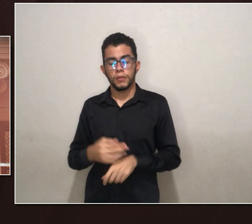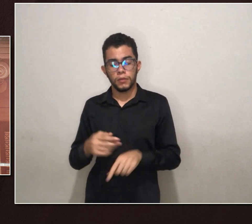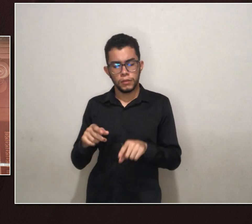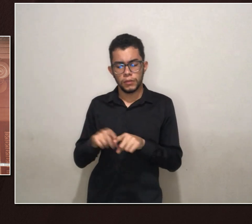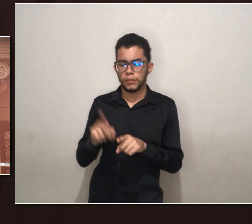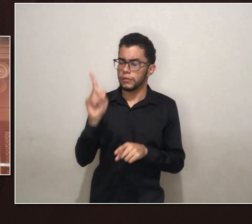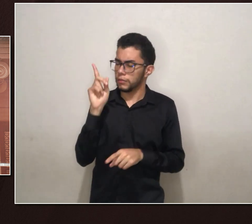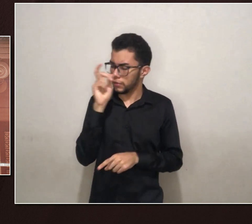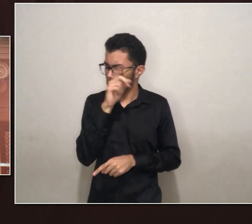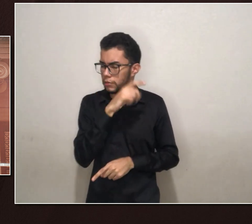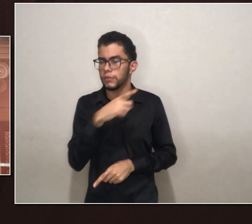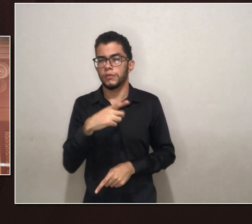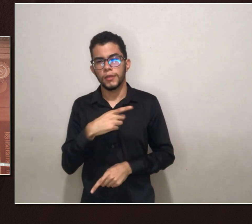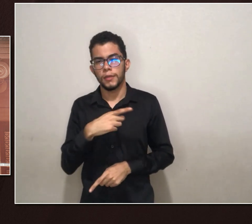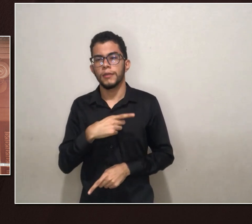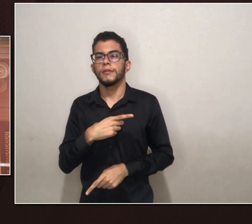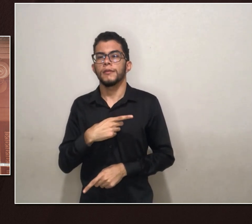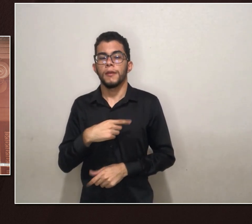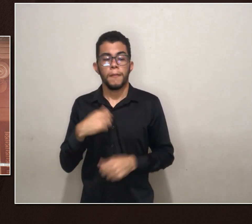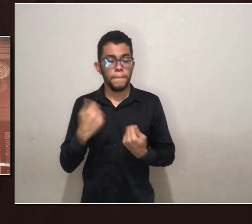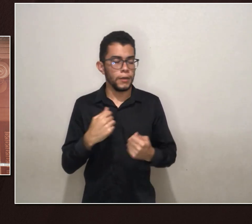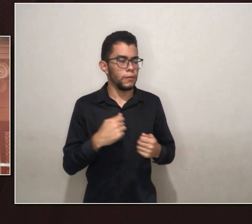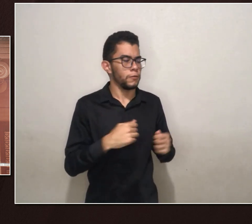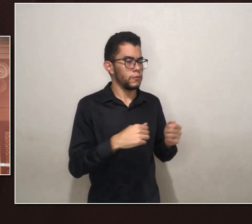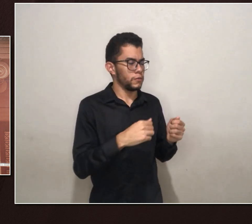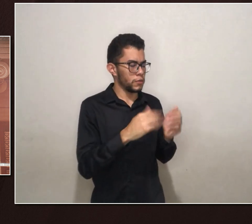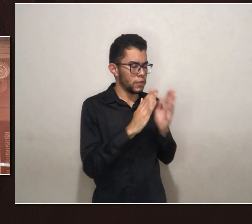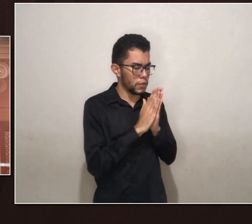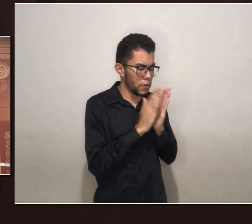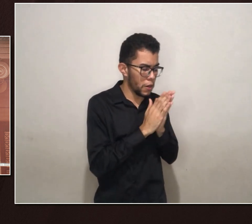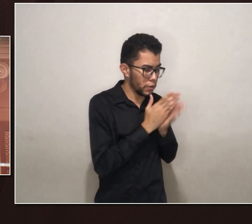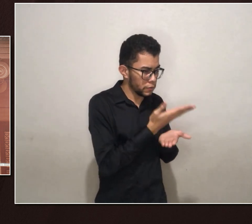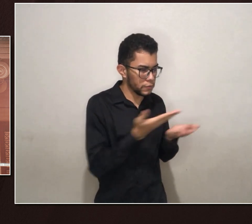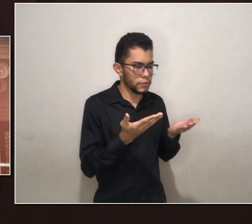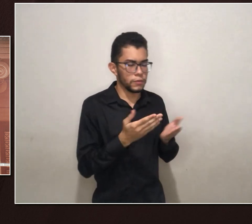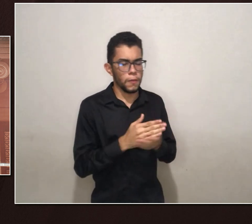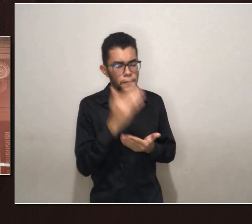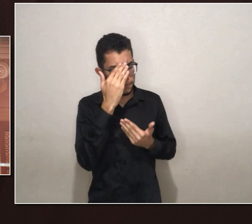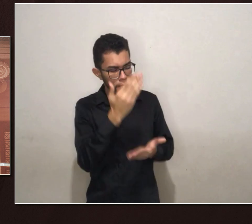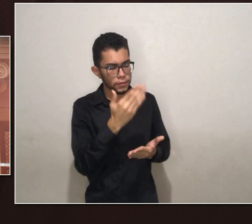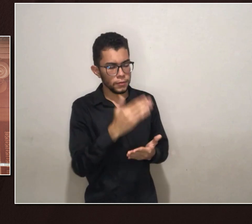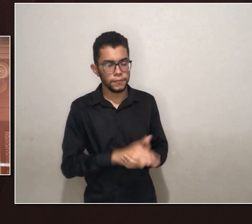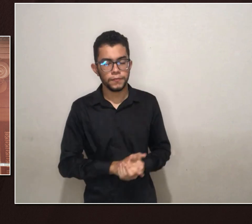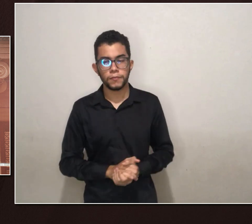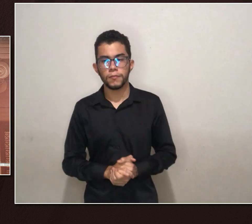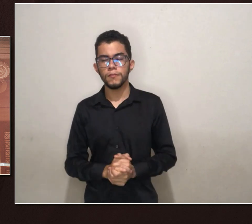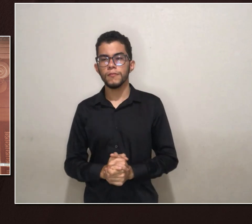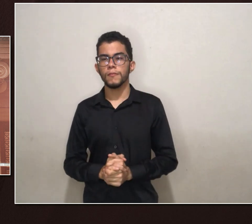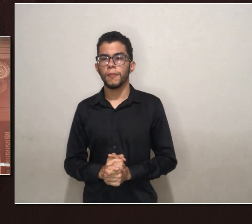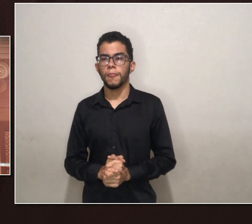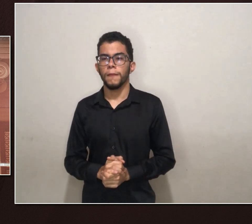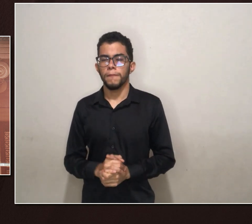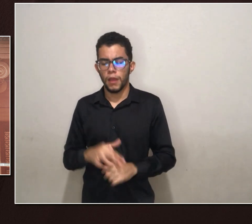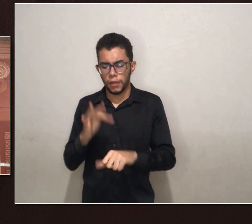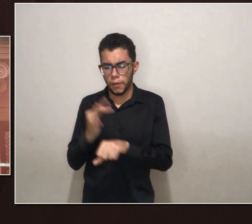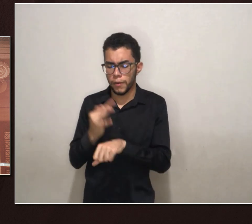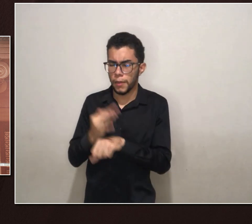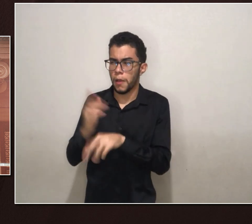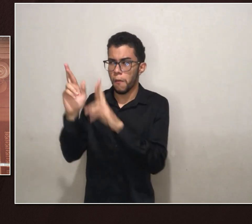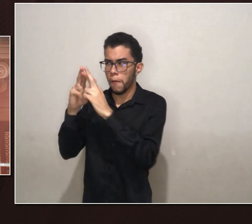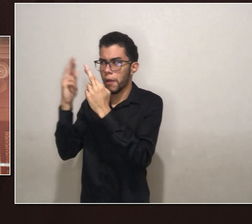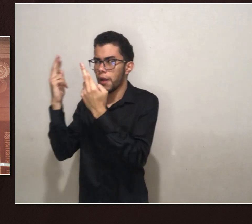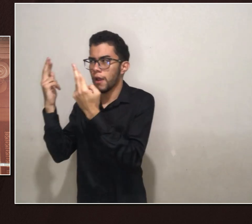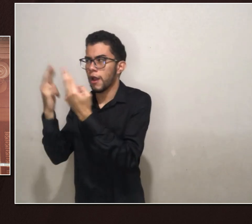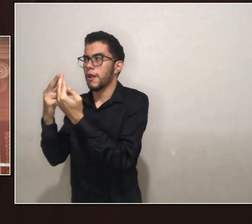e somos companheiros no reino, né, na tribulação e no reino, e na perseverança de Jesus. E a perseverança